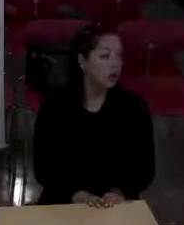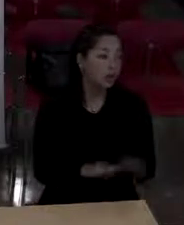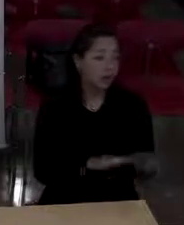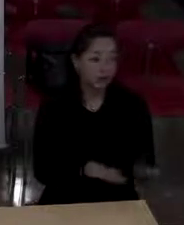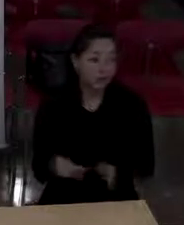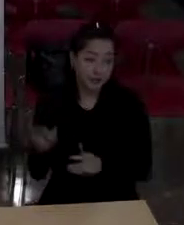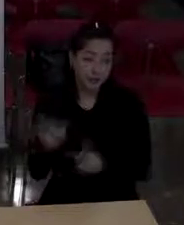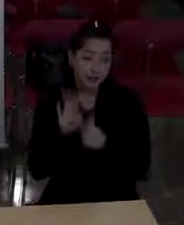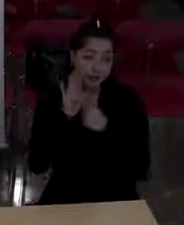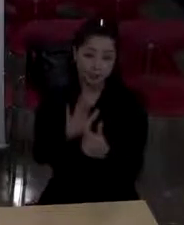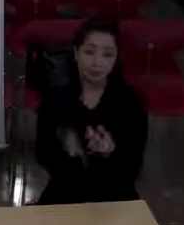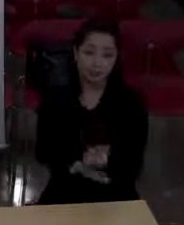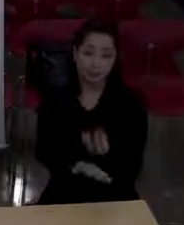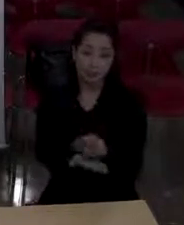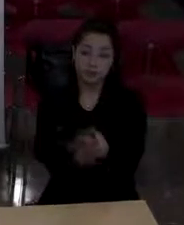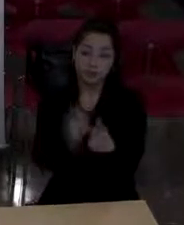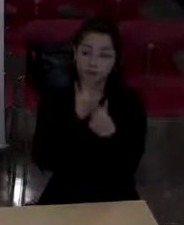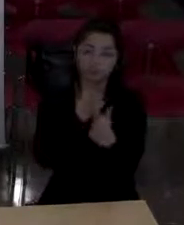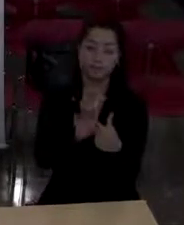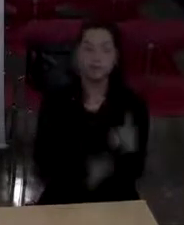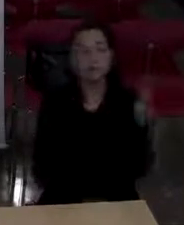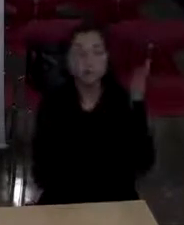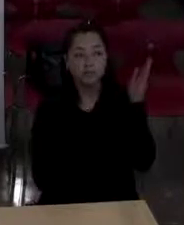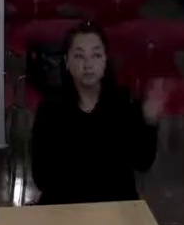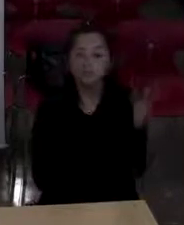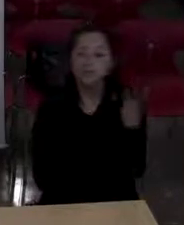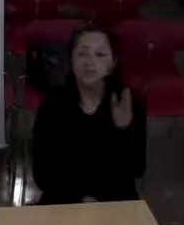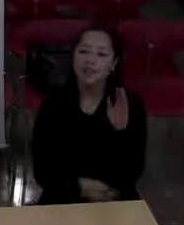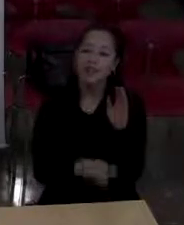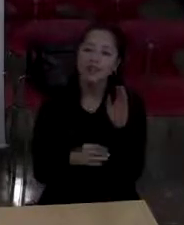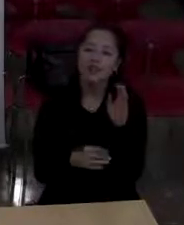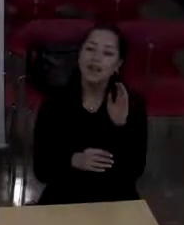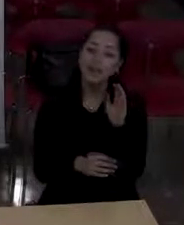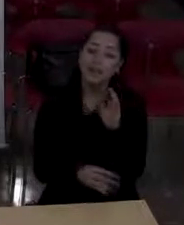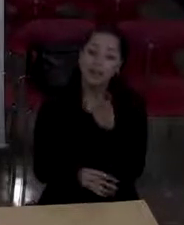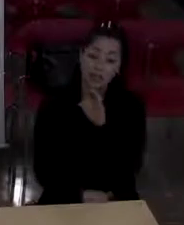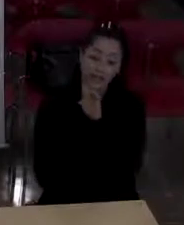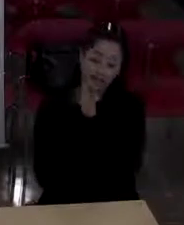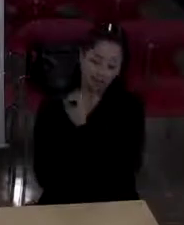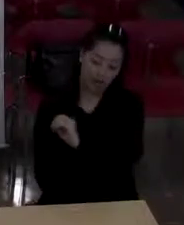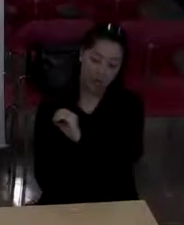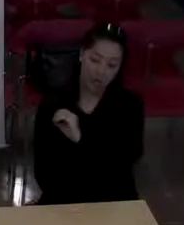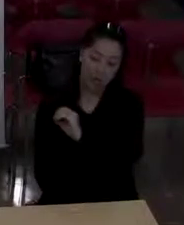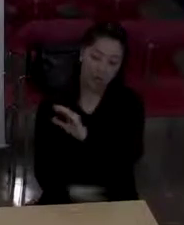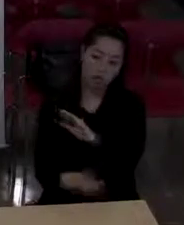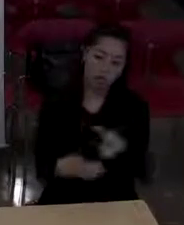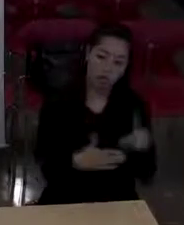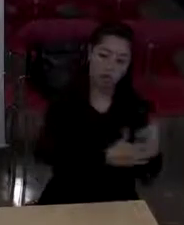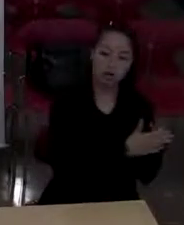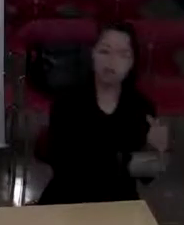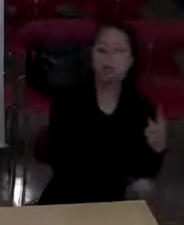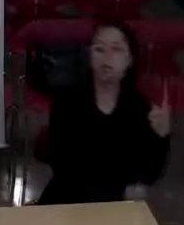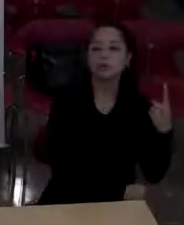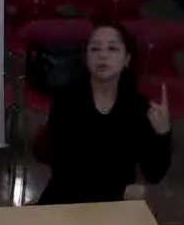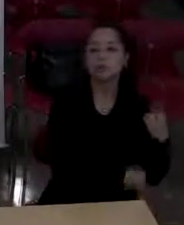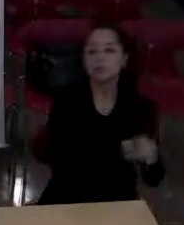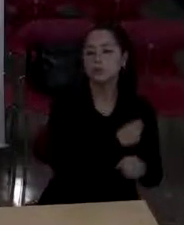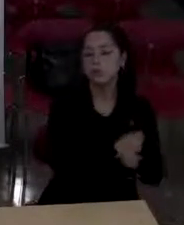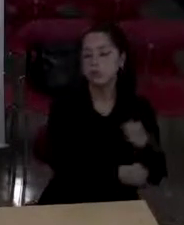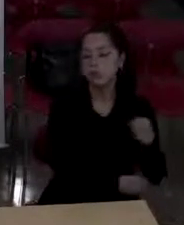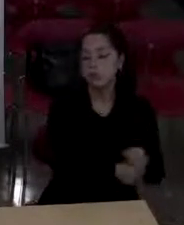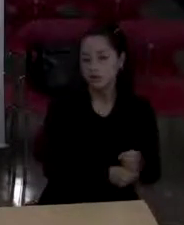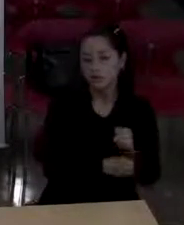Aquí pues ya de 0 a 1 año, y retomando un poco la literatura de lo que expone el Ministerio de Educación en el 2009 sobre primera